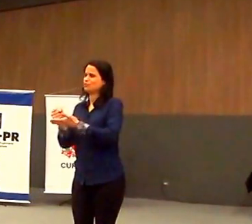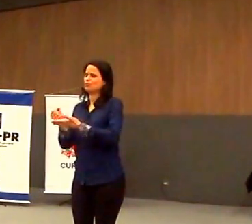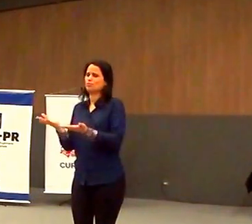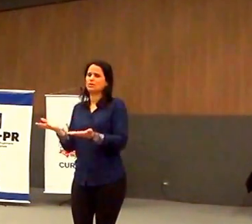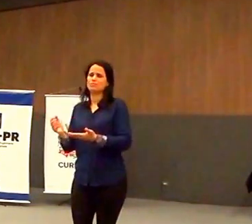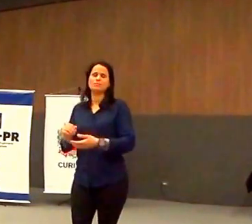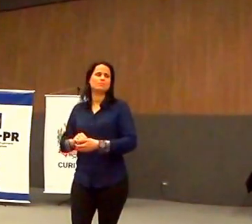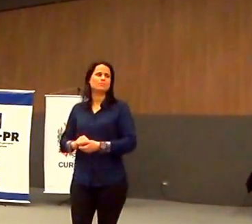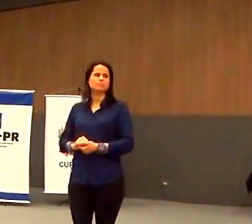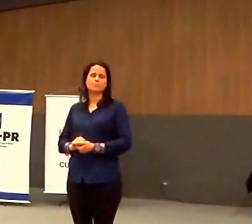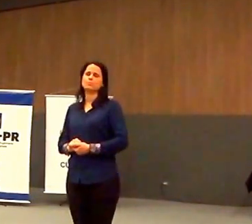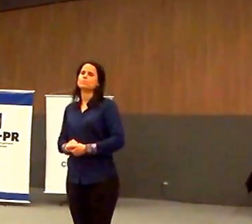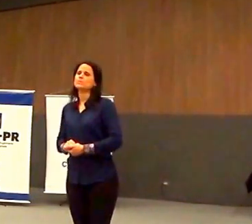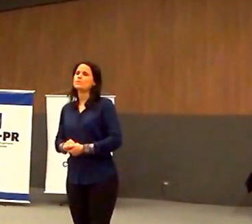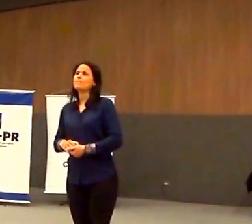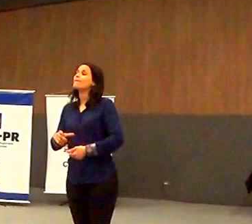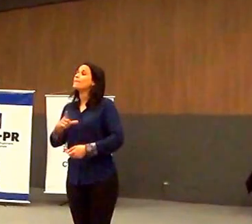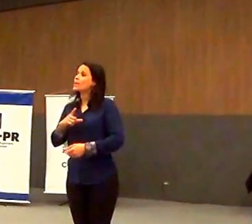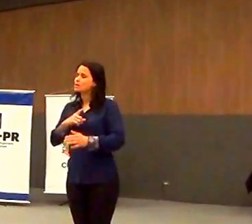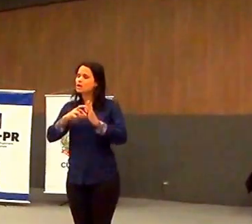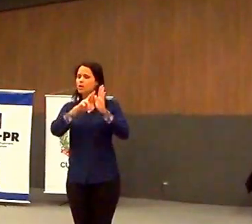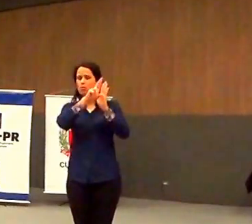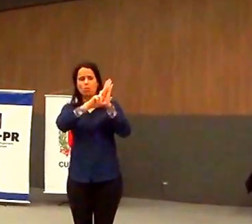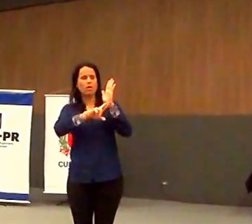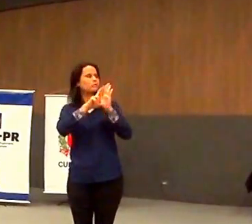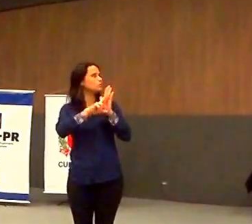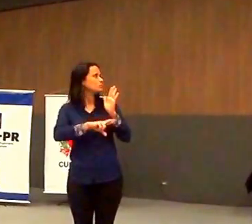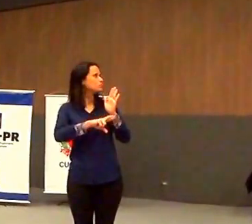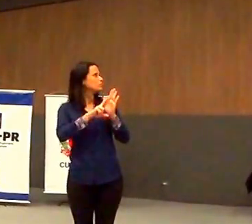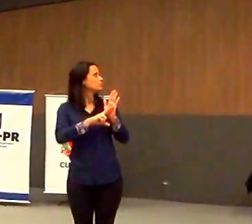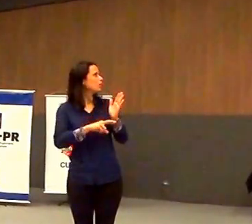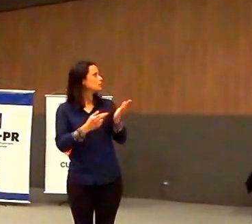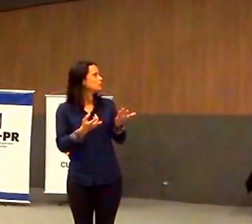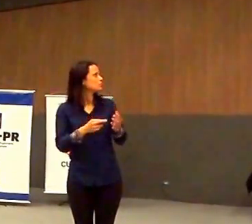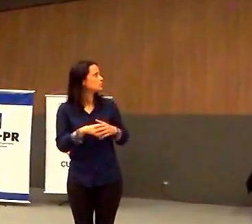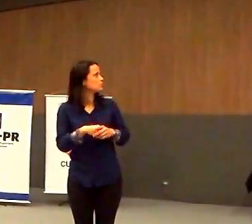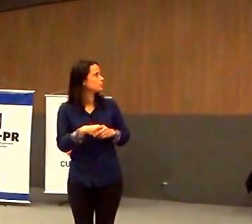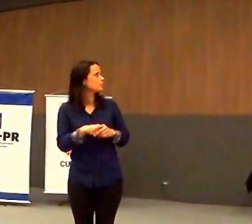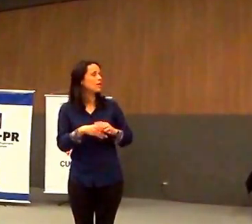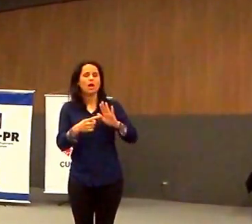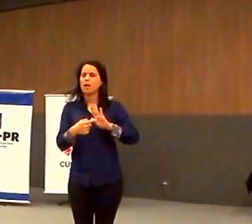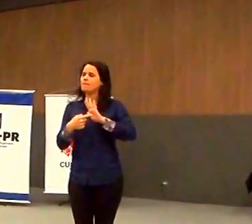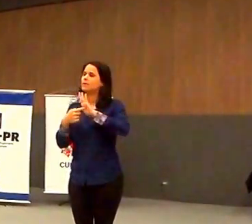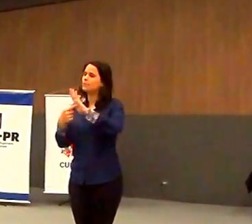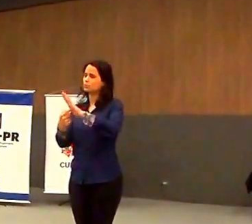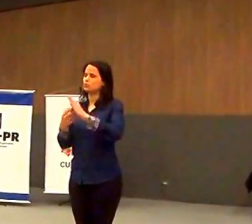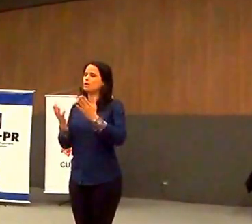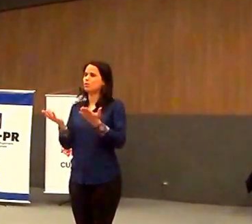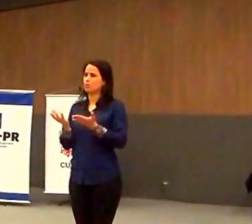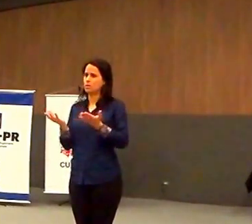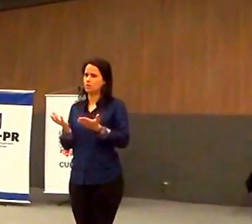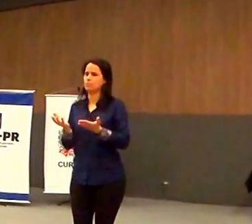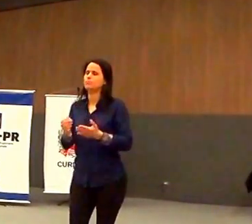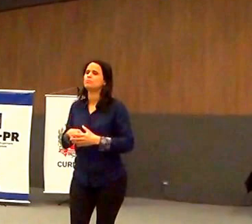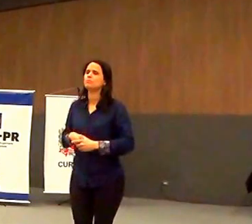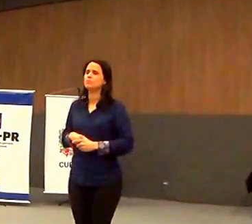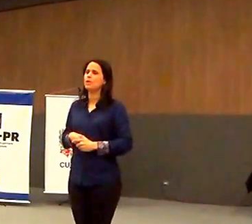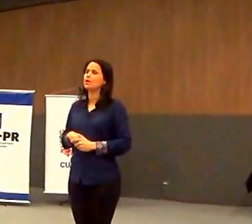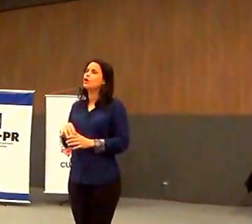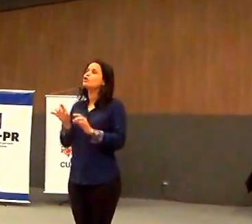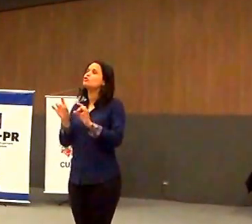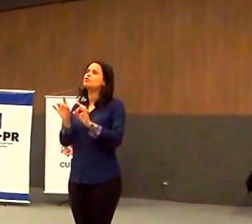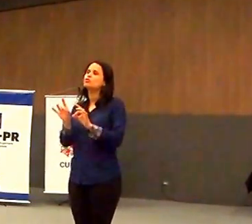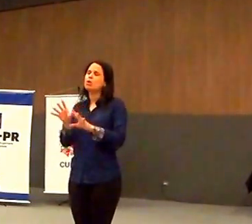Nós temos um relatório que é chamado Indicador de Fragilidade. Esse aqui eu vou passar apenas o das quedas,